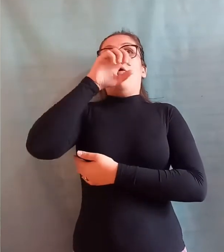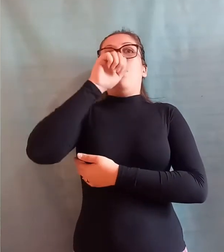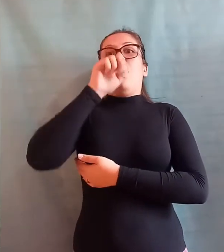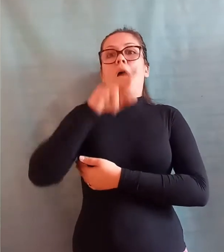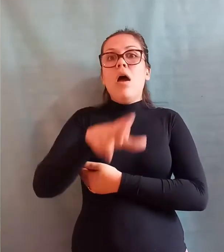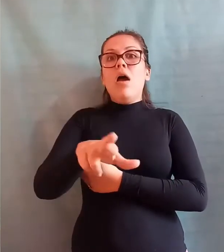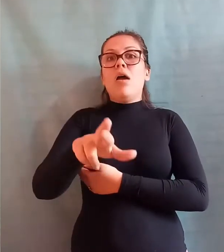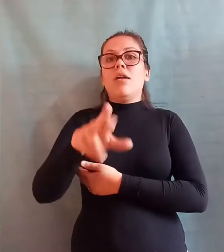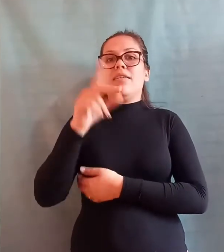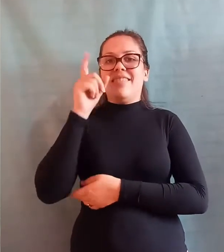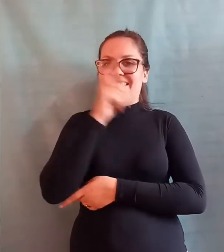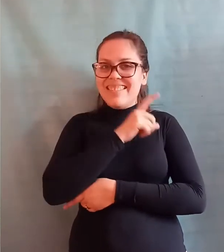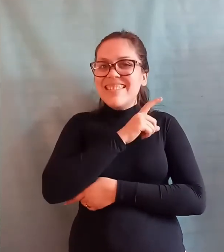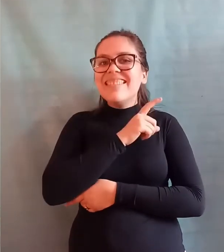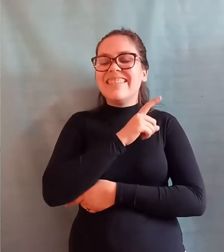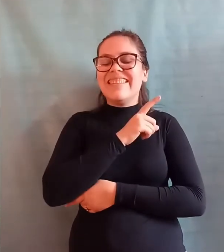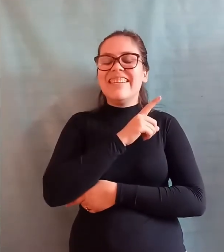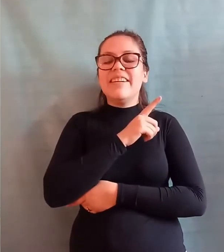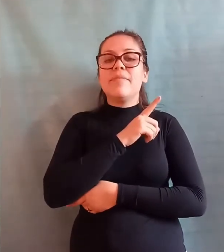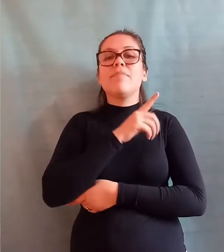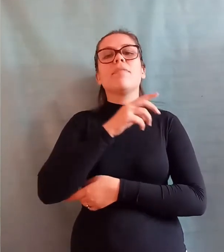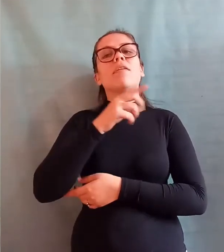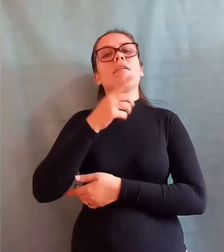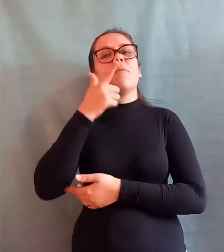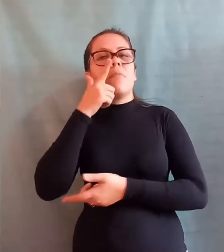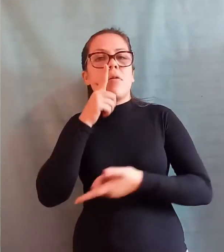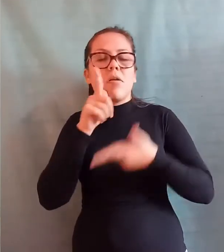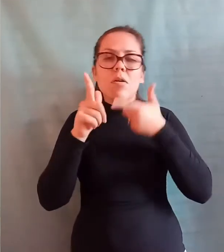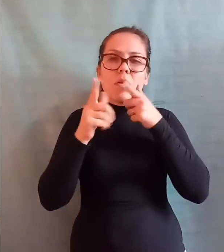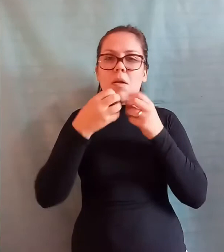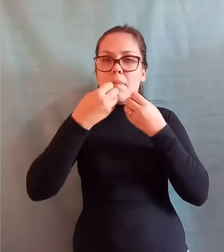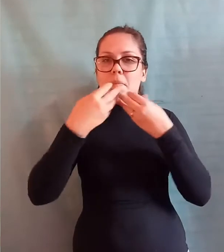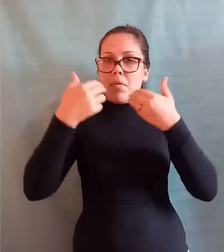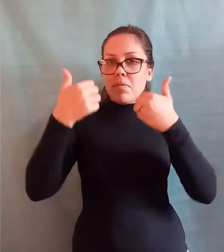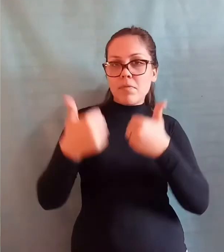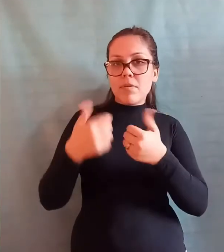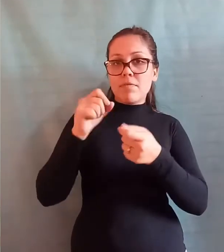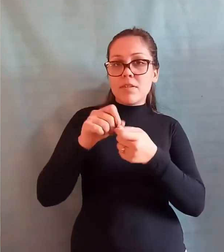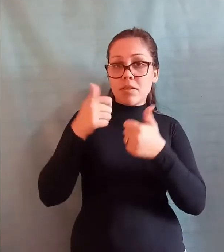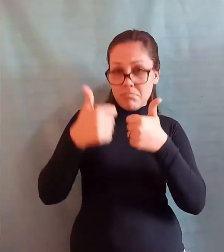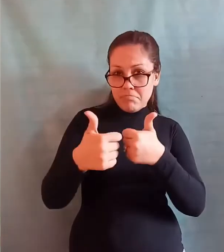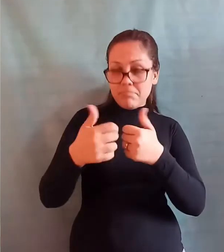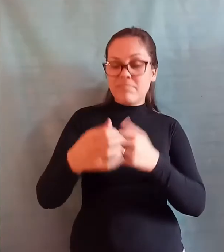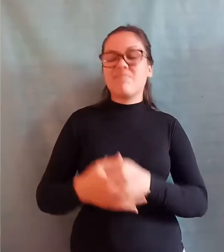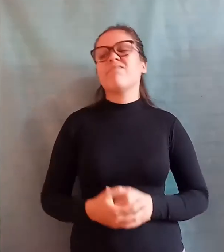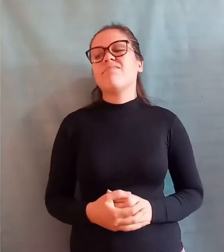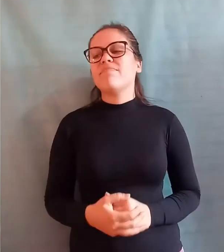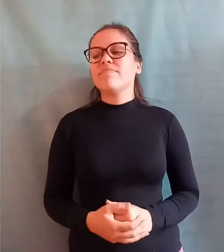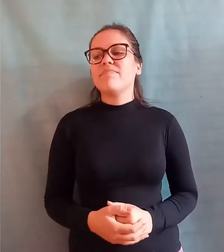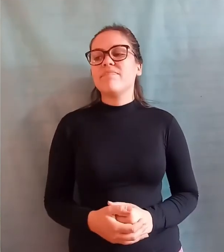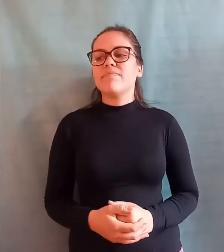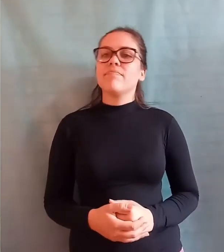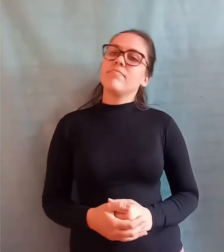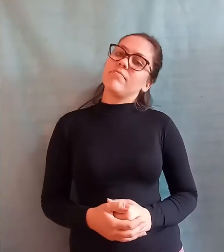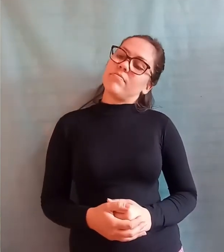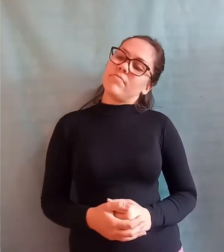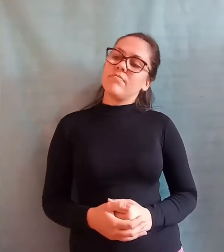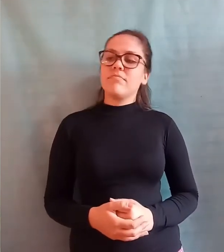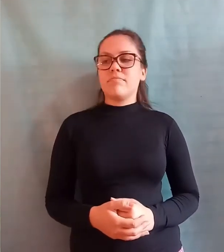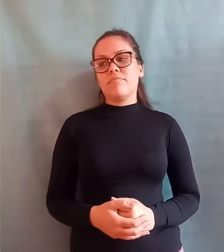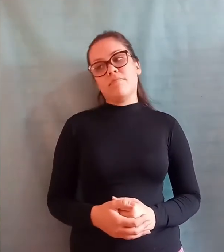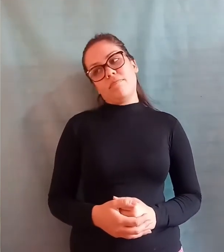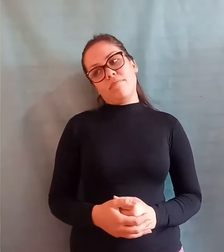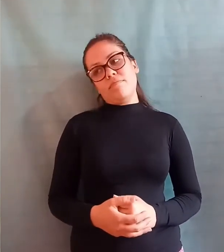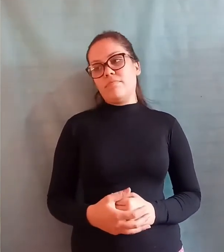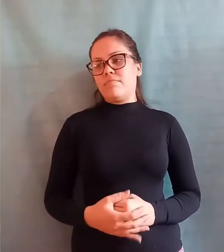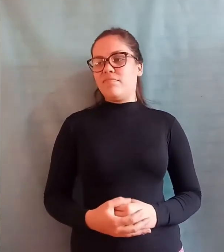destrancar todo, assim, ou pelo menos um pouquinho, para que você consiga fazer. Vamos lá? Então, estou me